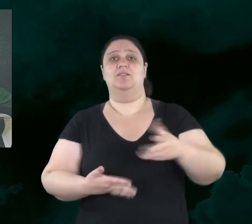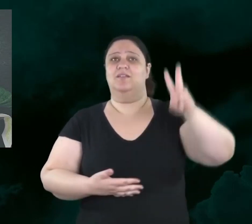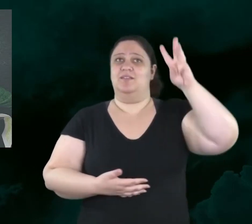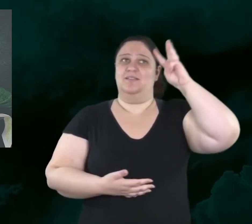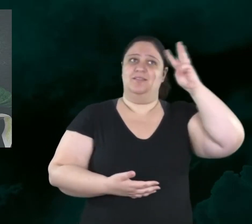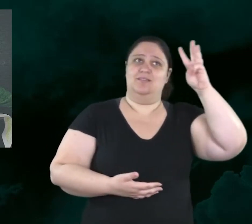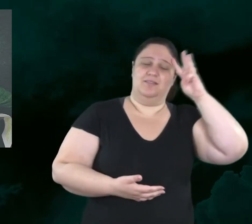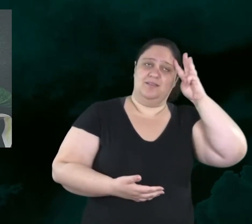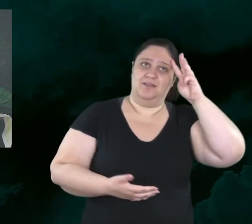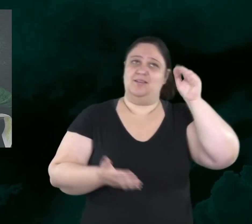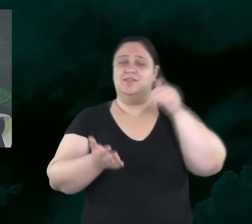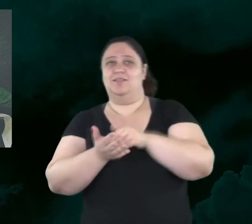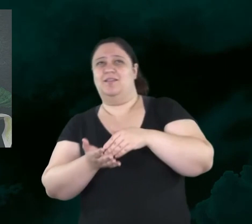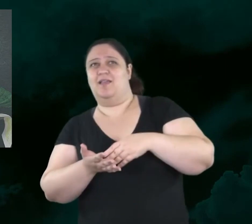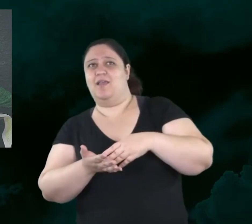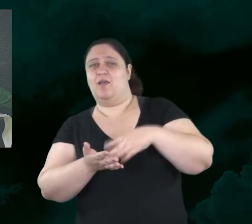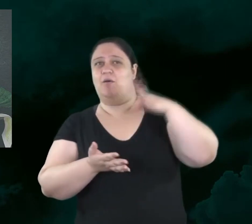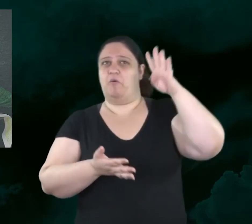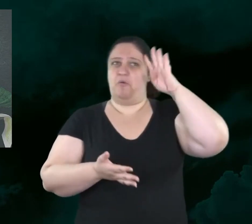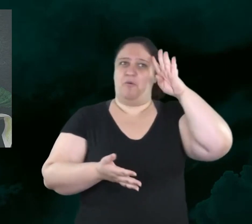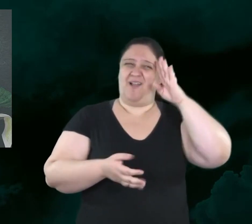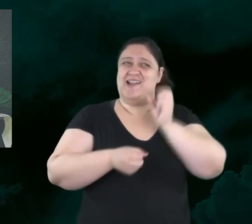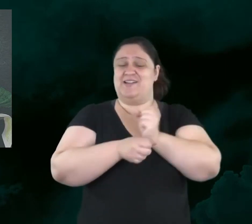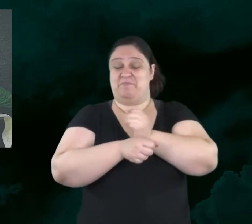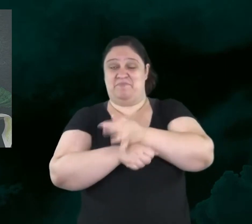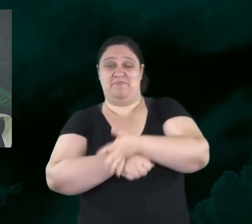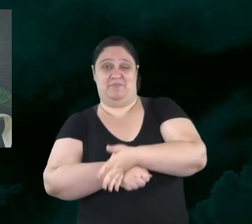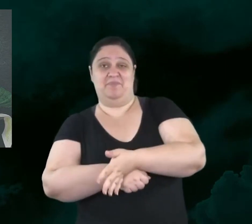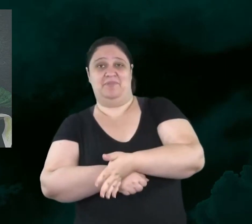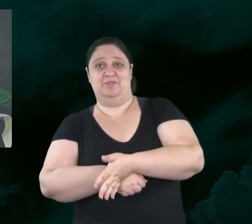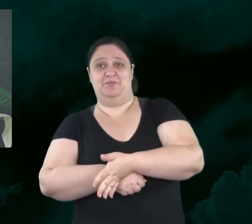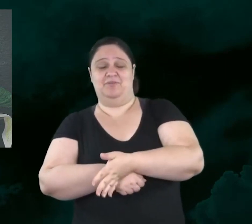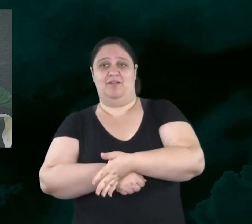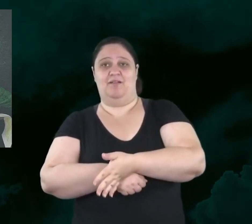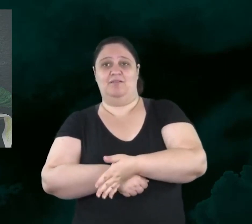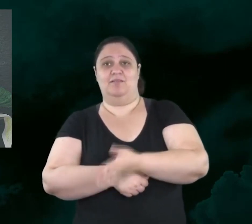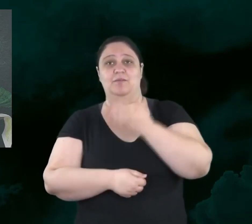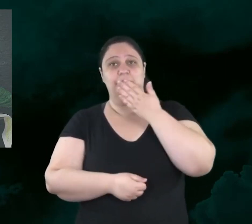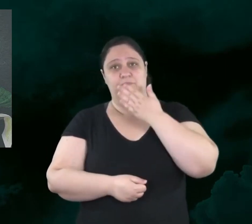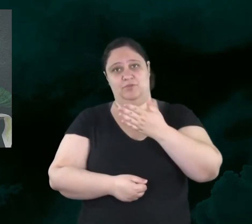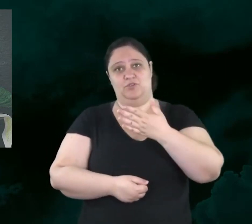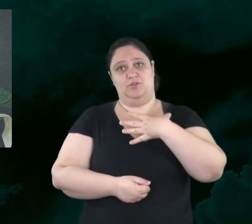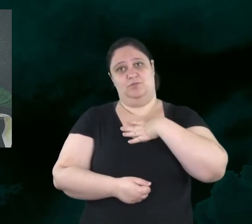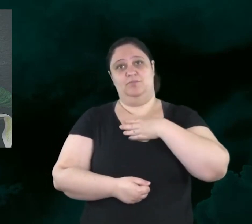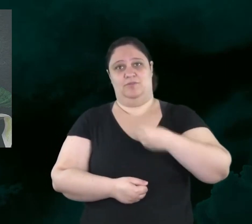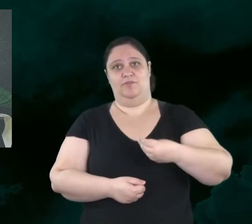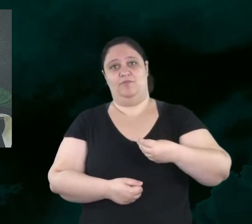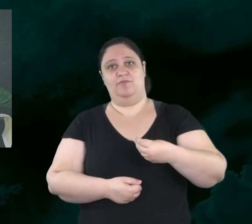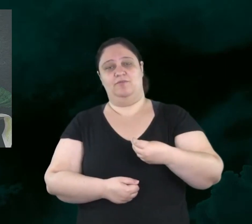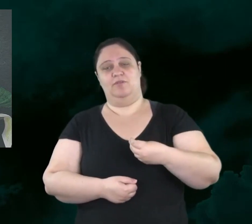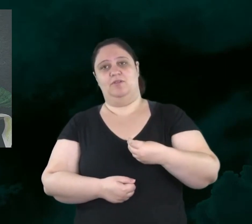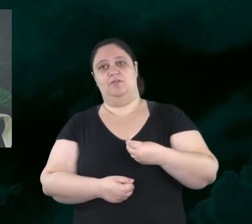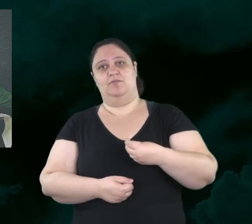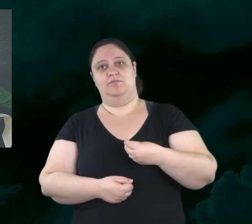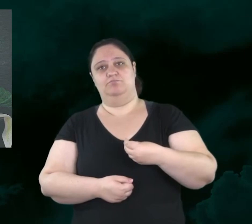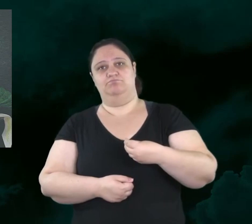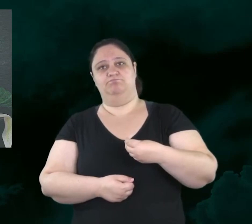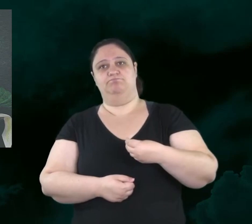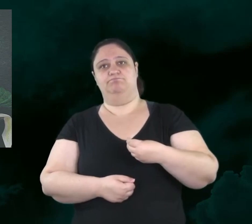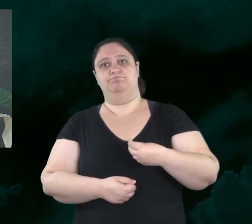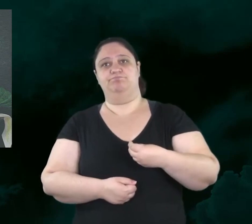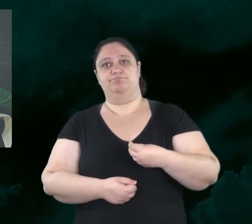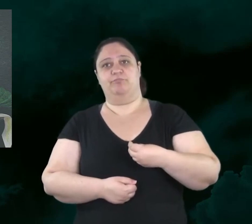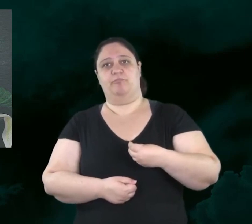quarta, né, eu pedi, né, para a minha filha, que é fisioterapeuta, me fazer,